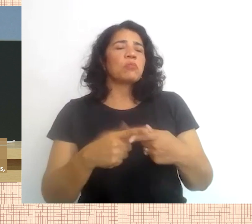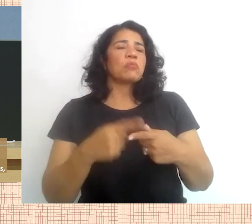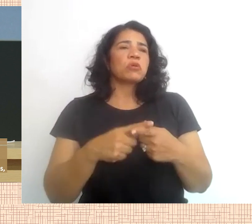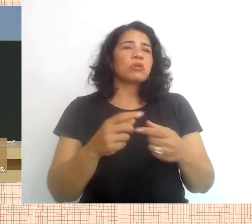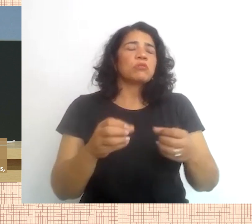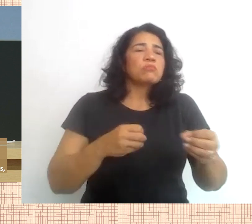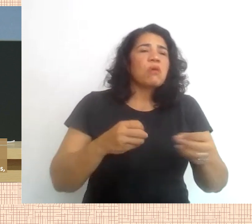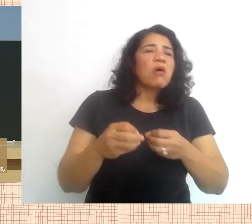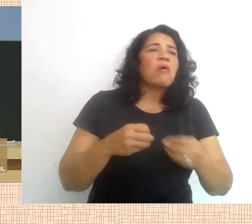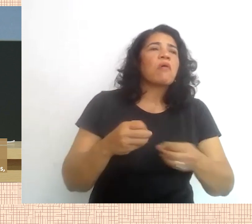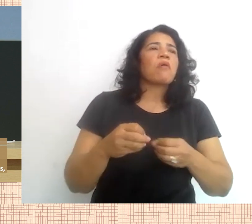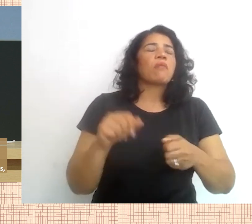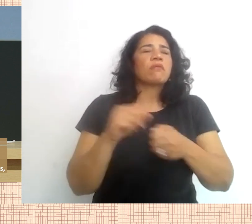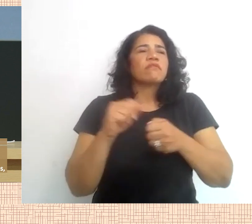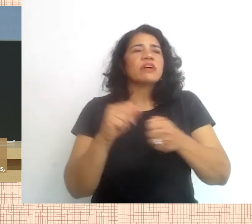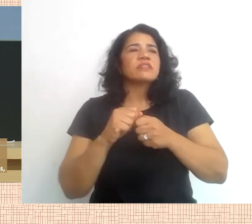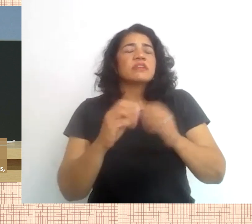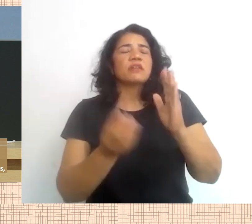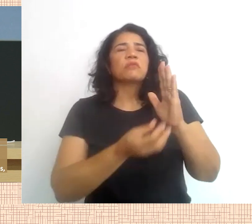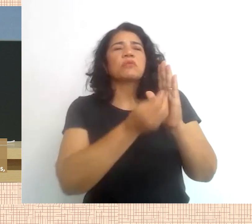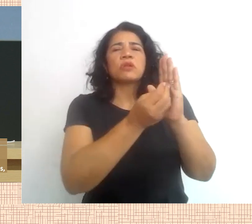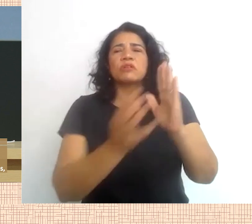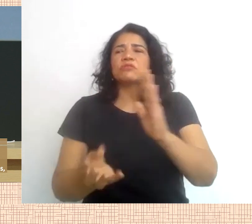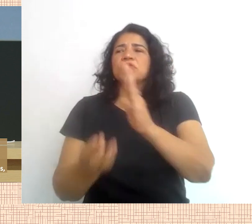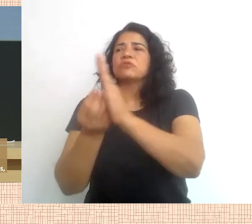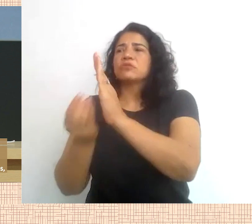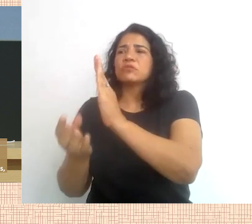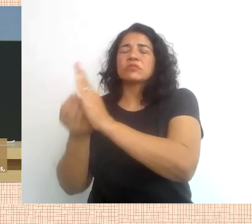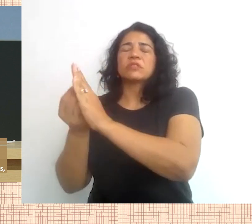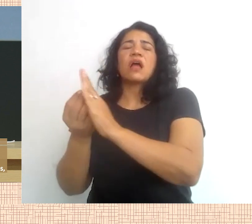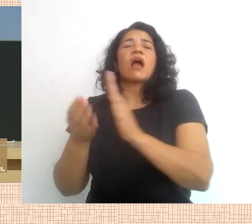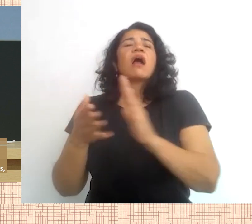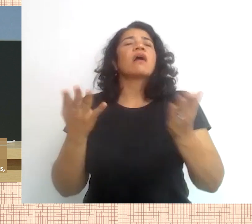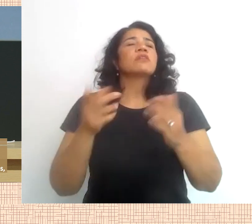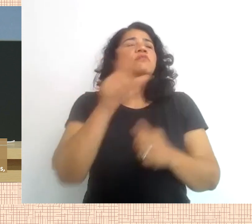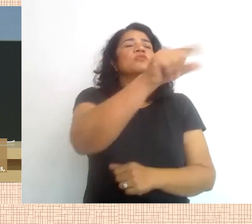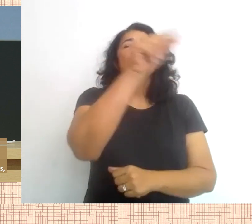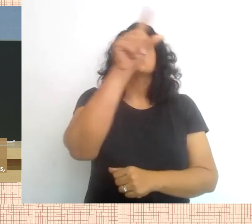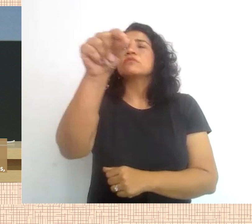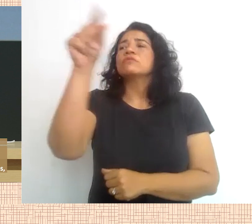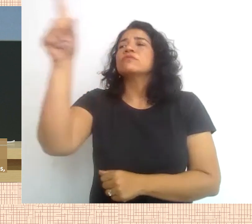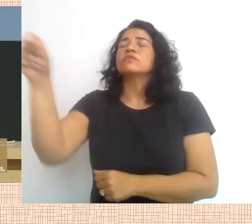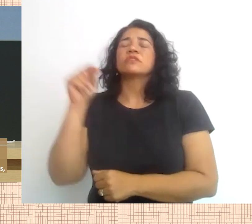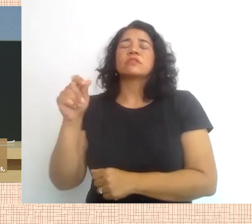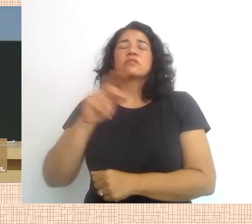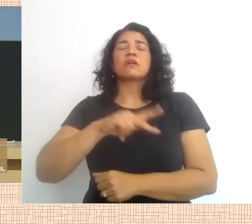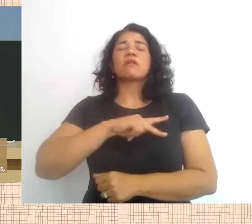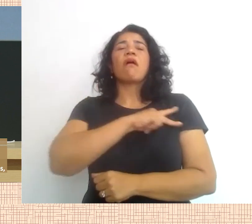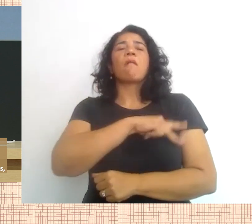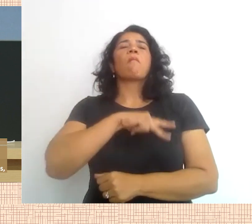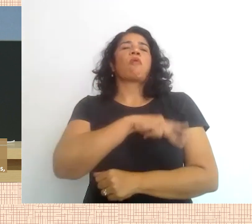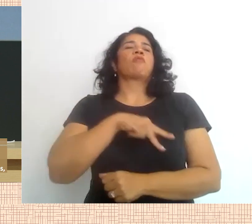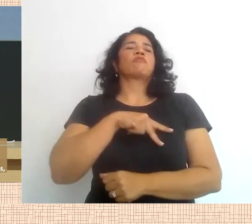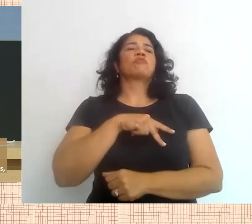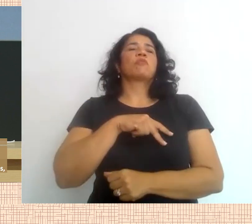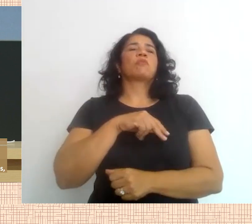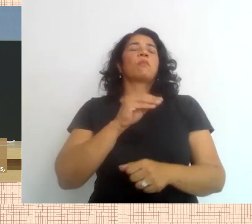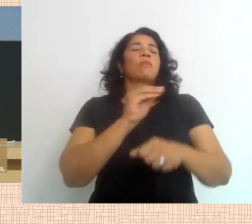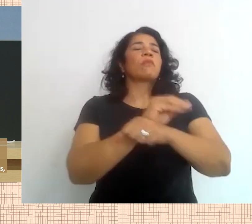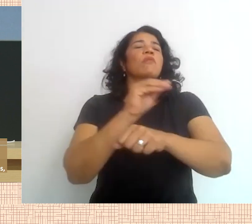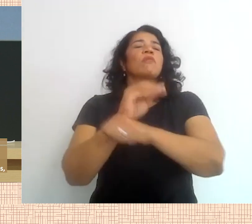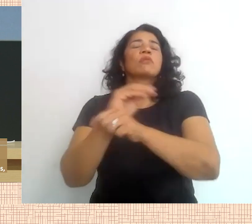apóstolo é designado, porque o apóstolo não é da parte de homens, nem